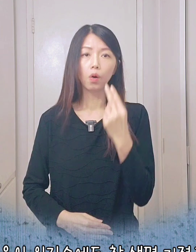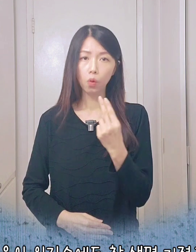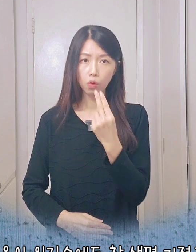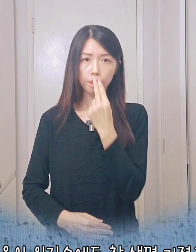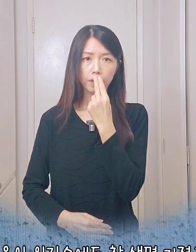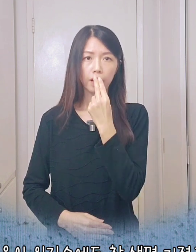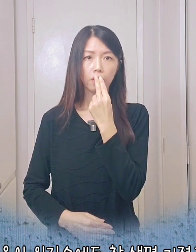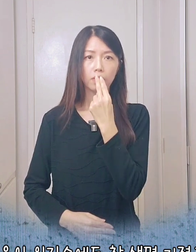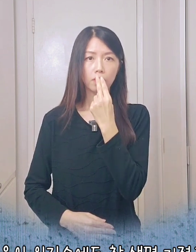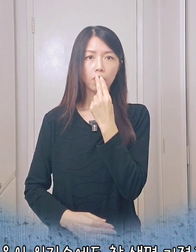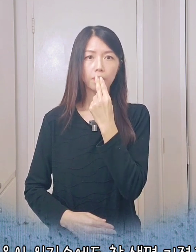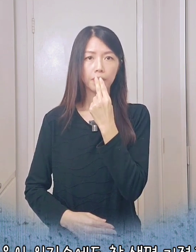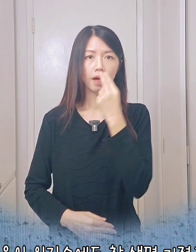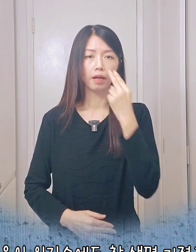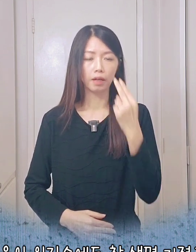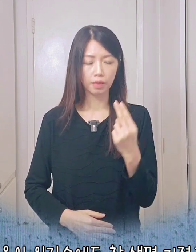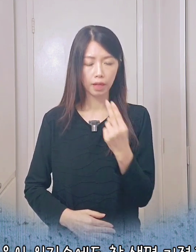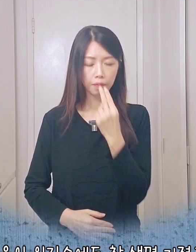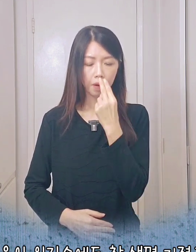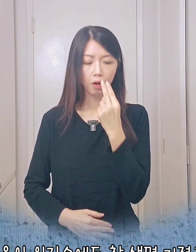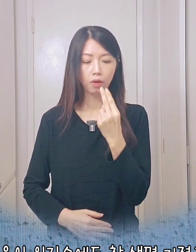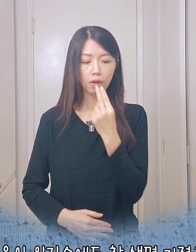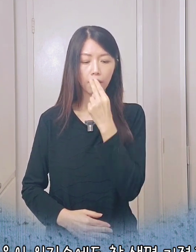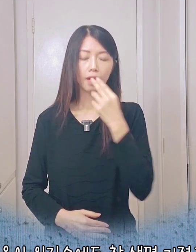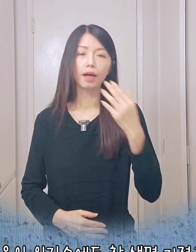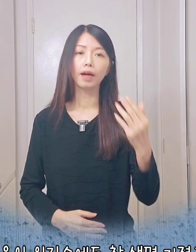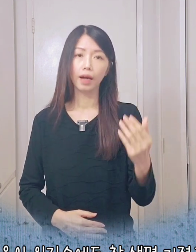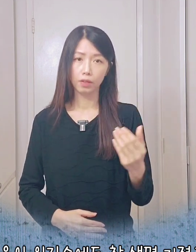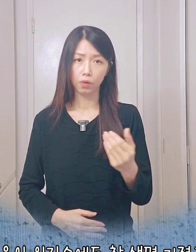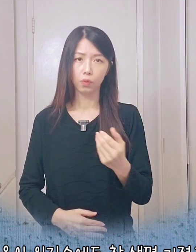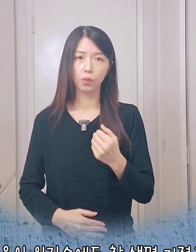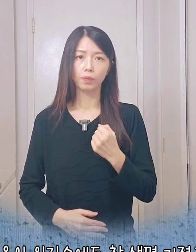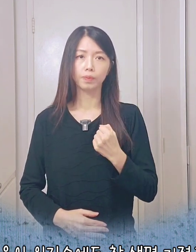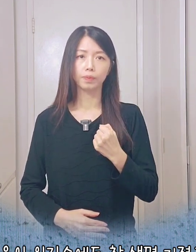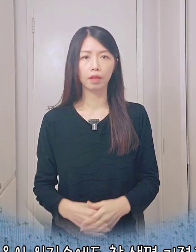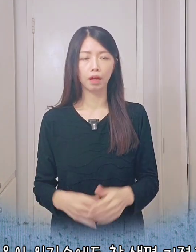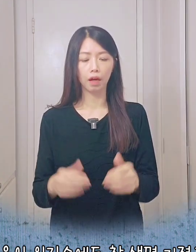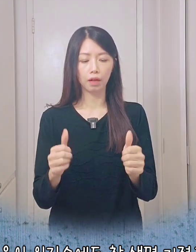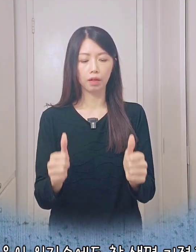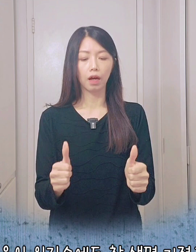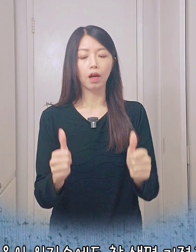숨쉬다, 호흡하다 이런 뜻의 수어입니다. 생명 가졌고,